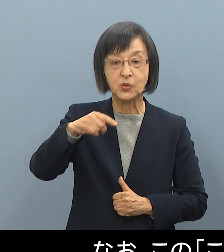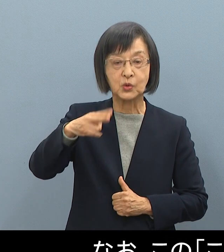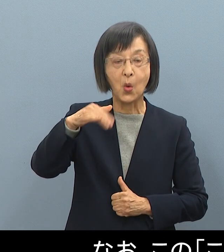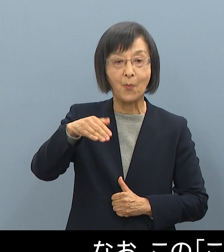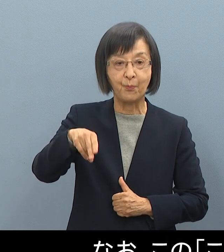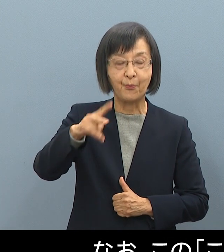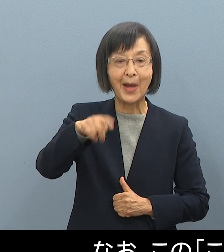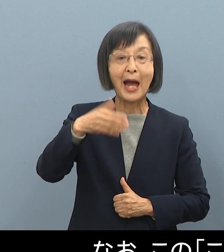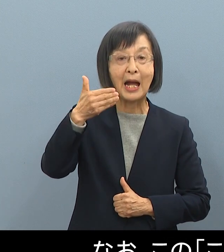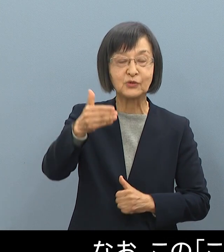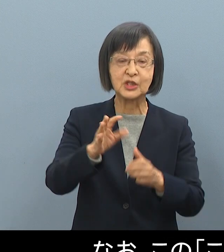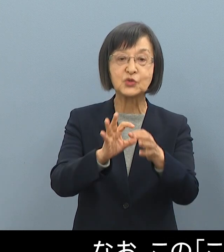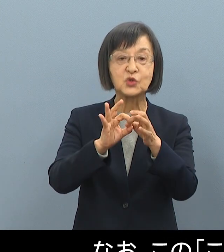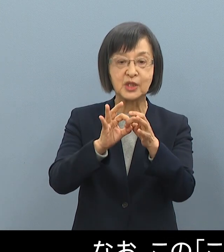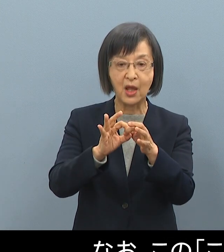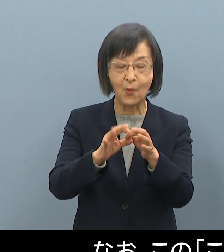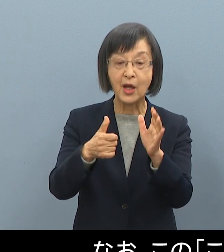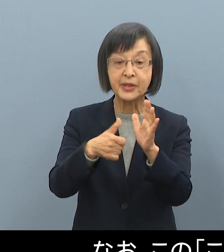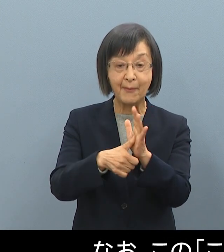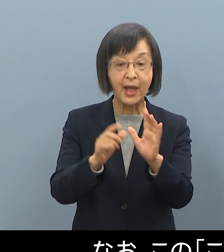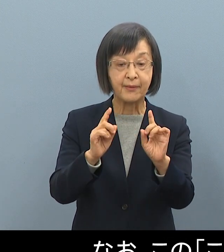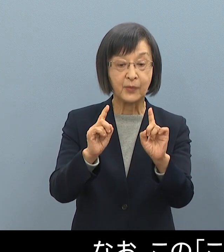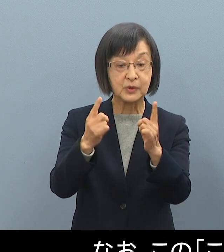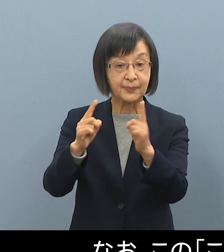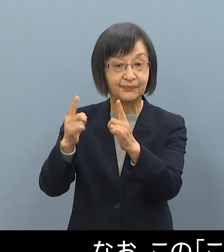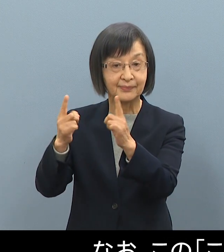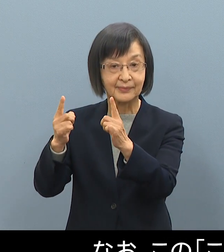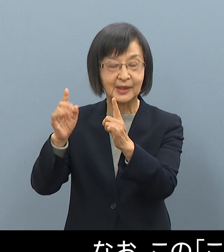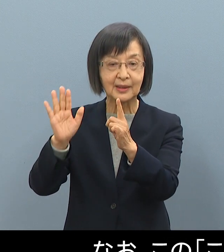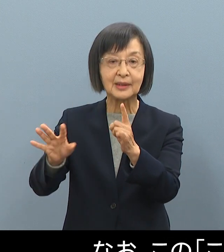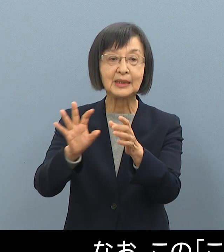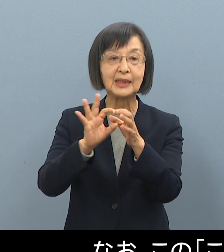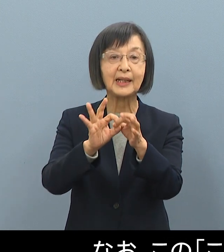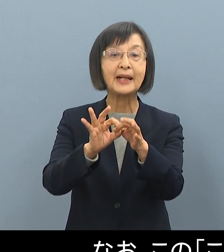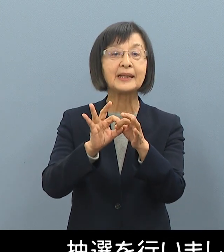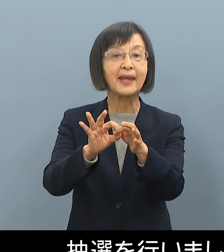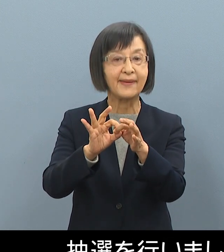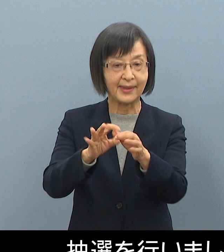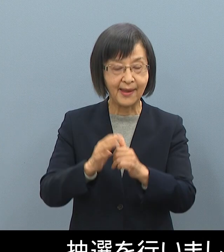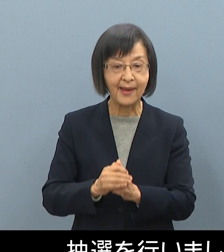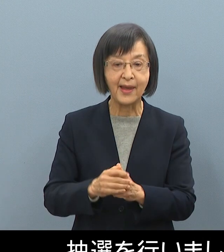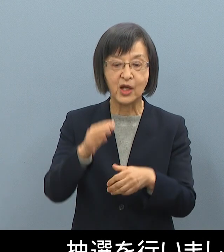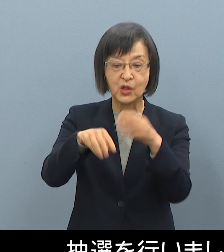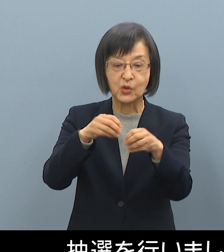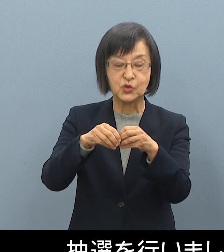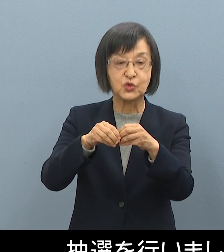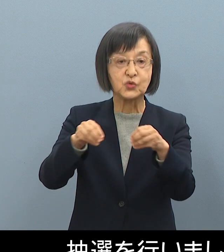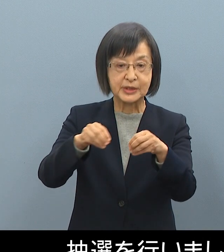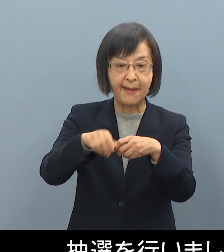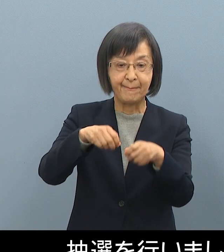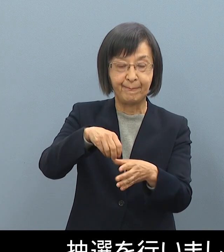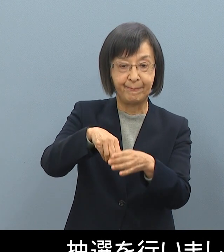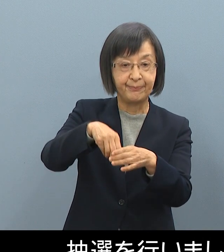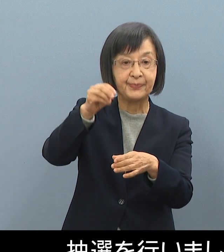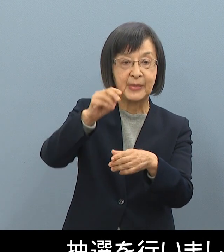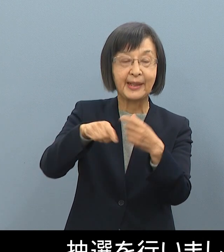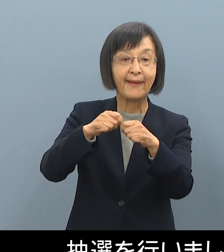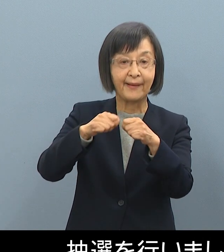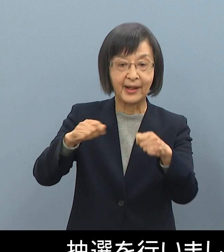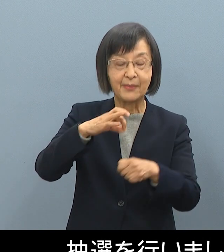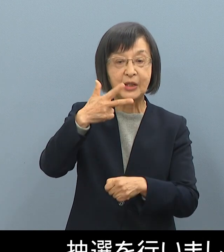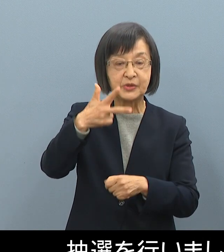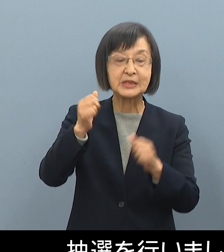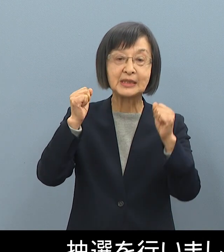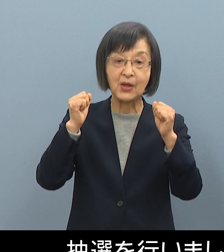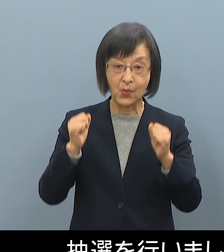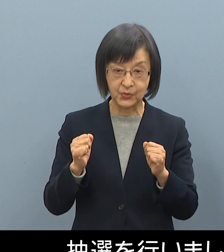ークにつきましては応募が複数ございましたことから、抽選を行いまして、山口市